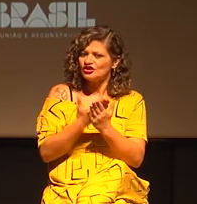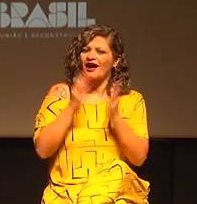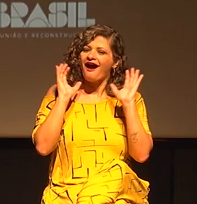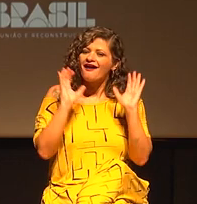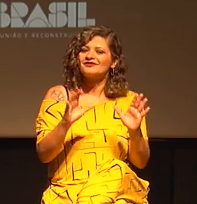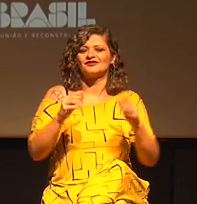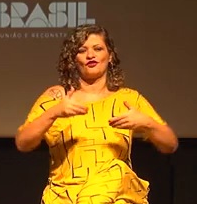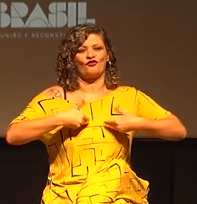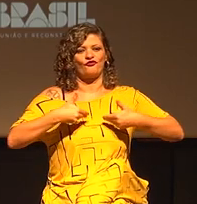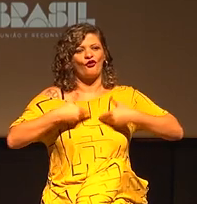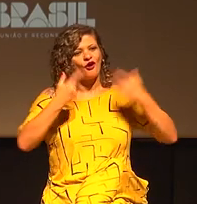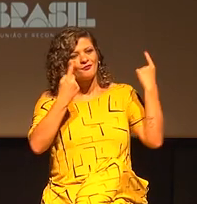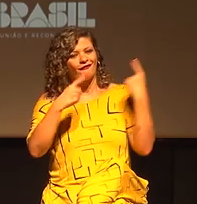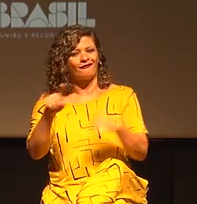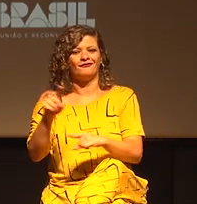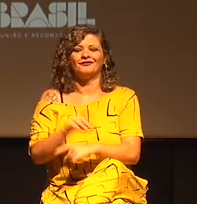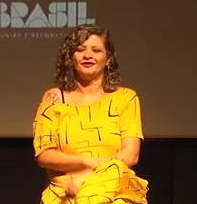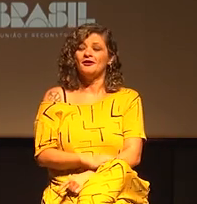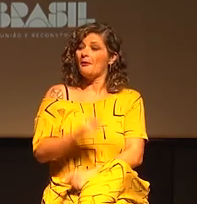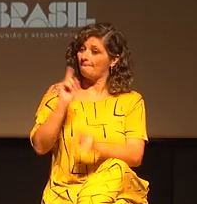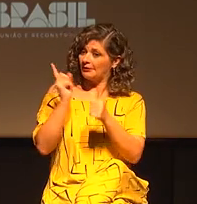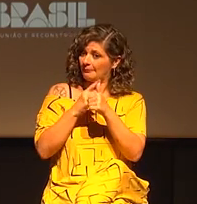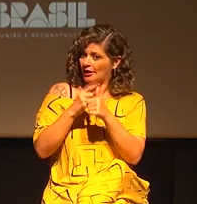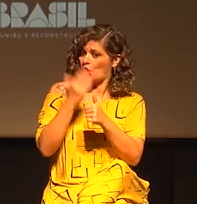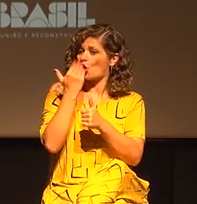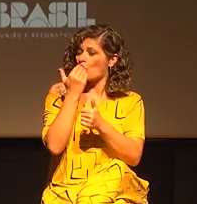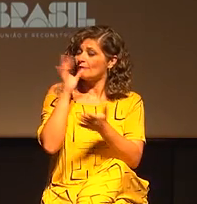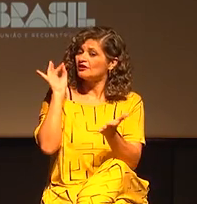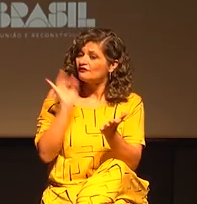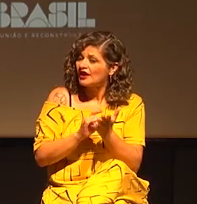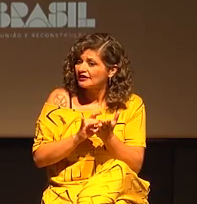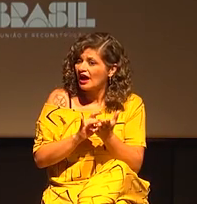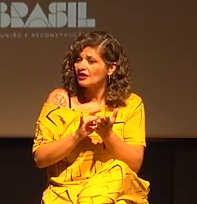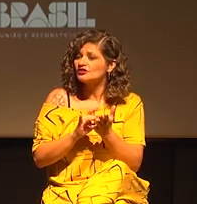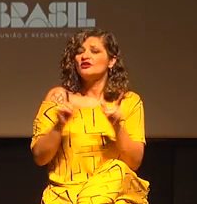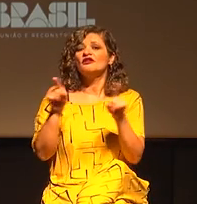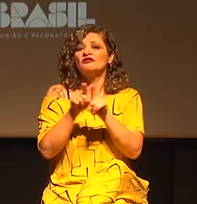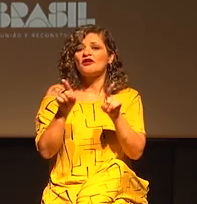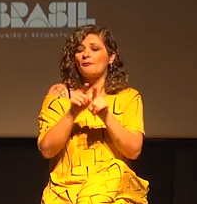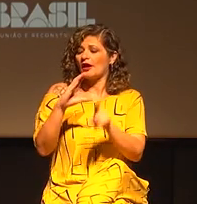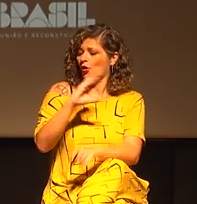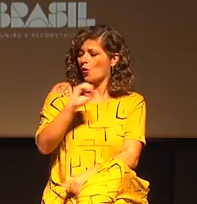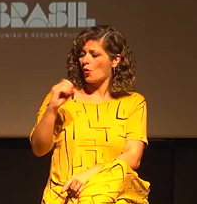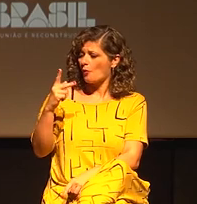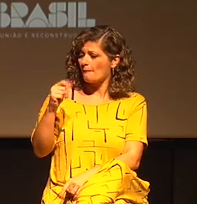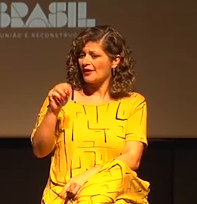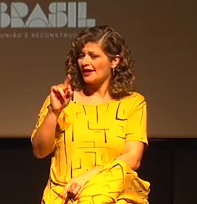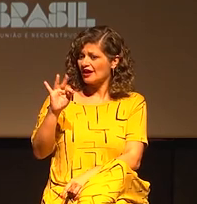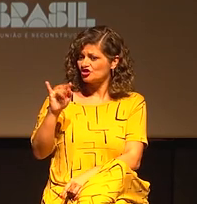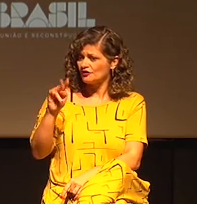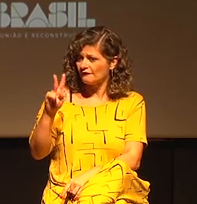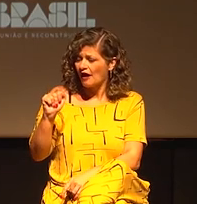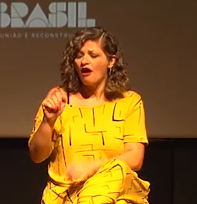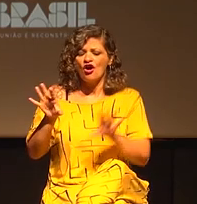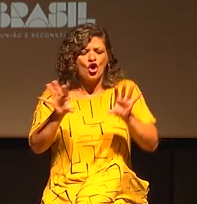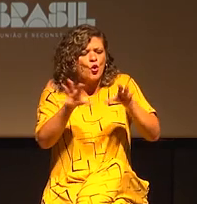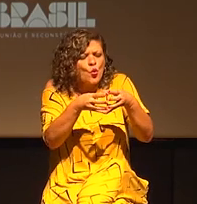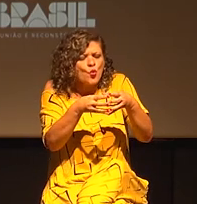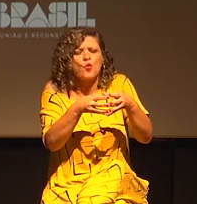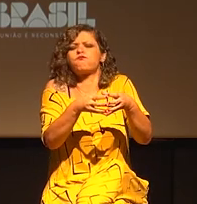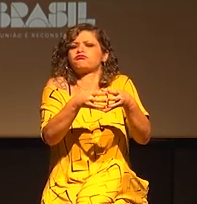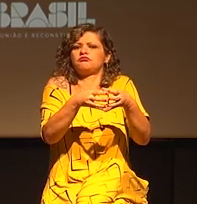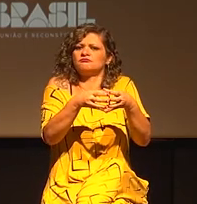fome com primeiro com comida de verdade né Eh e com processos cooperados comunitários coletivos ressignificar as